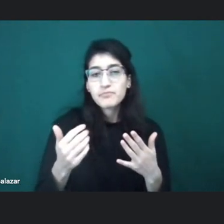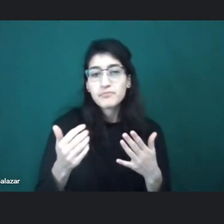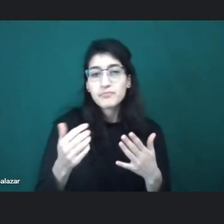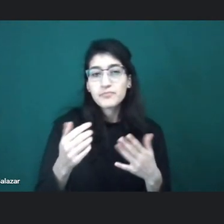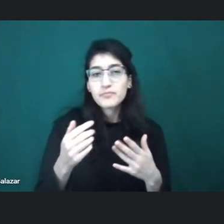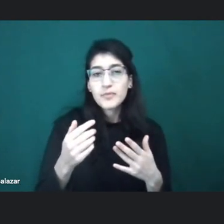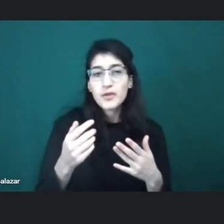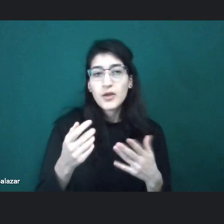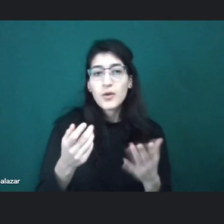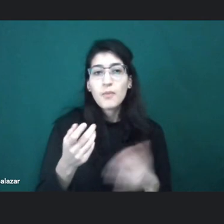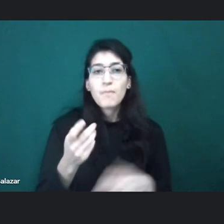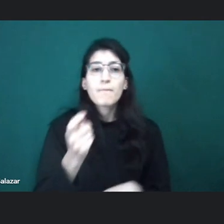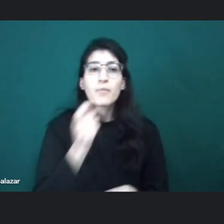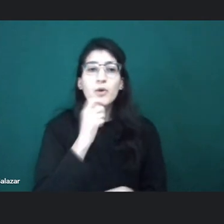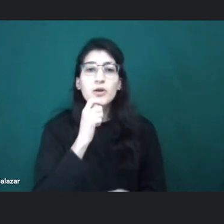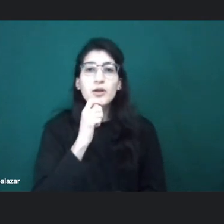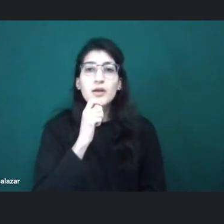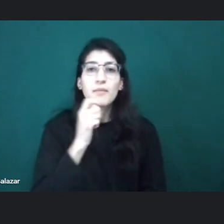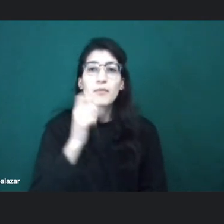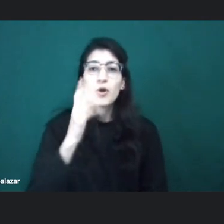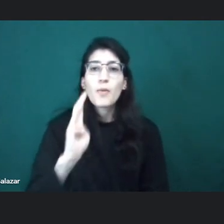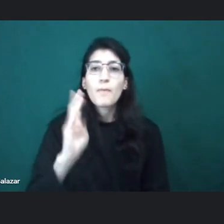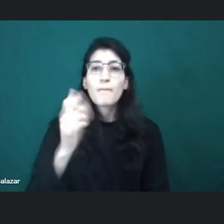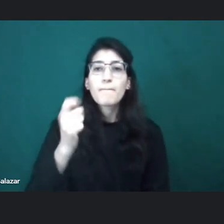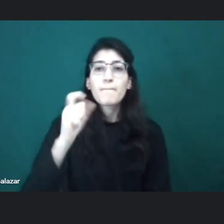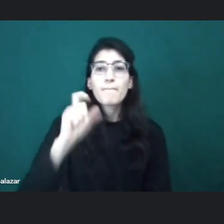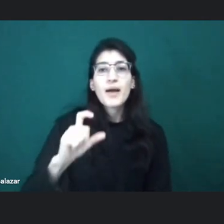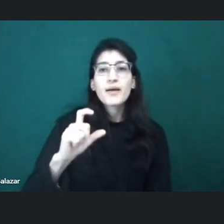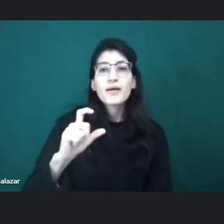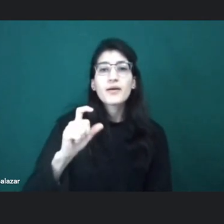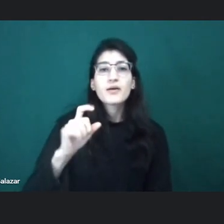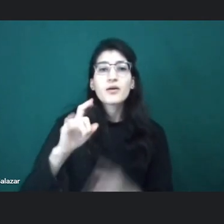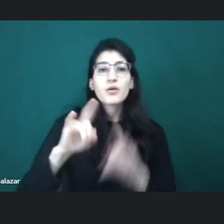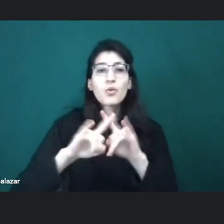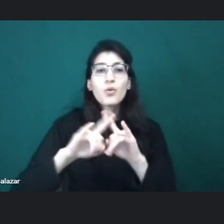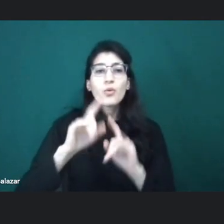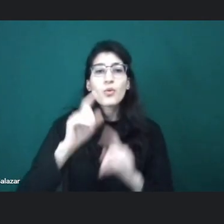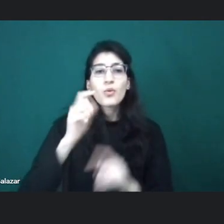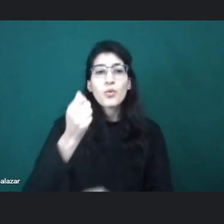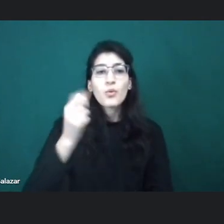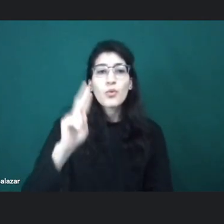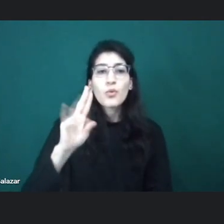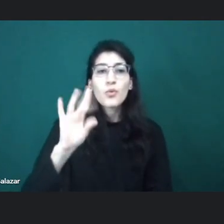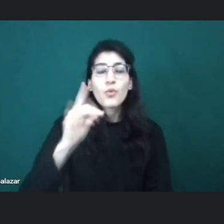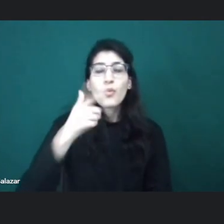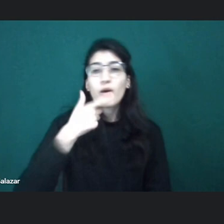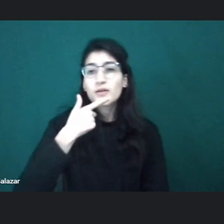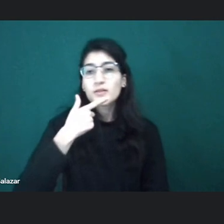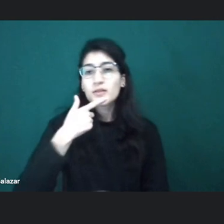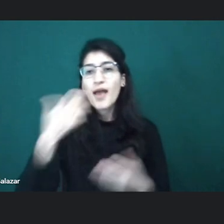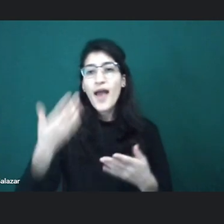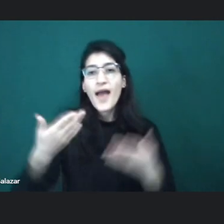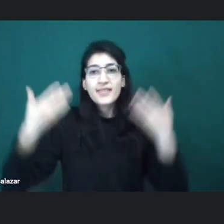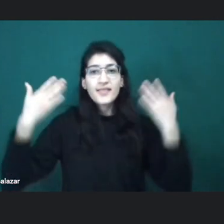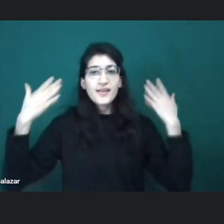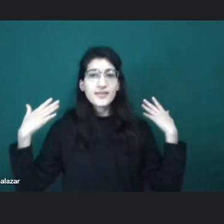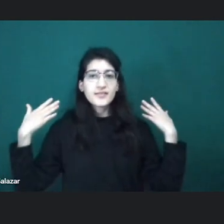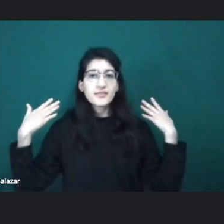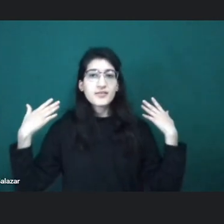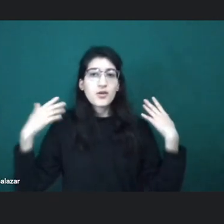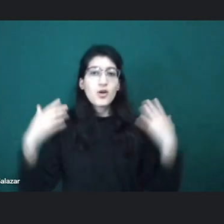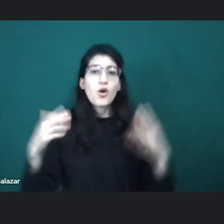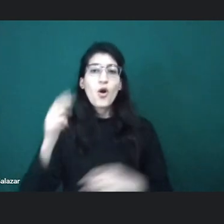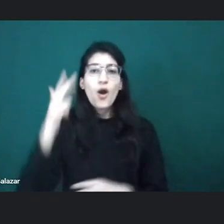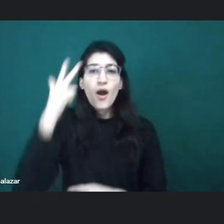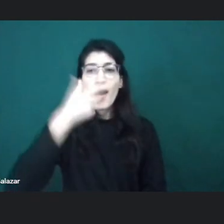backwards, back. Back, que es atrás, backwards sería hacia atrás. ¿Sí? O vieron en